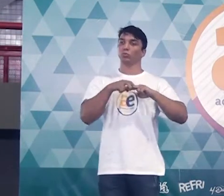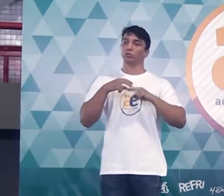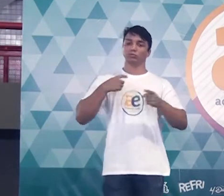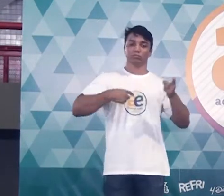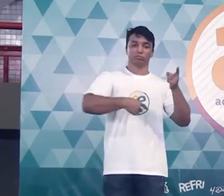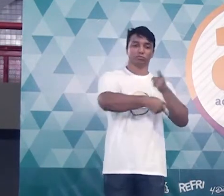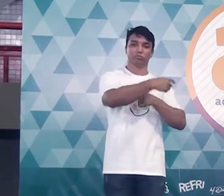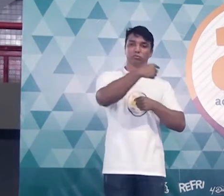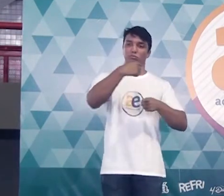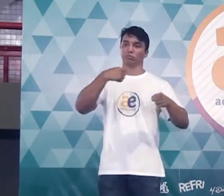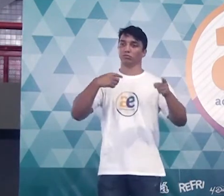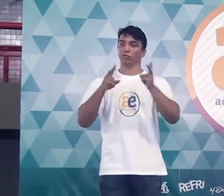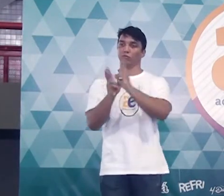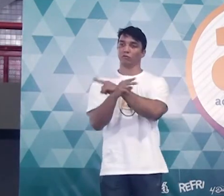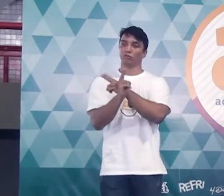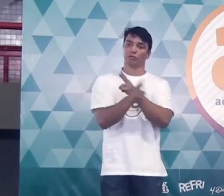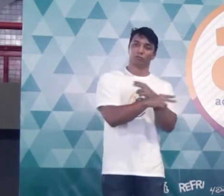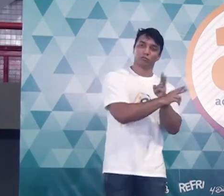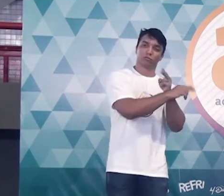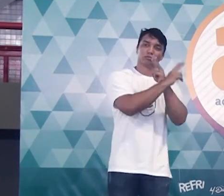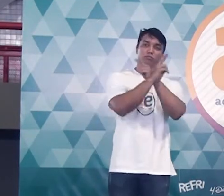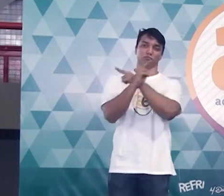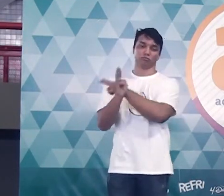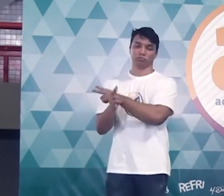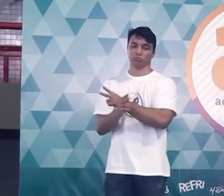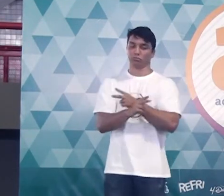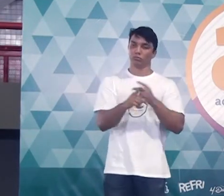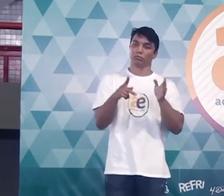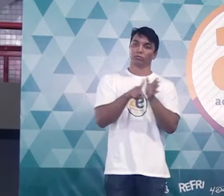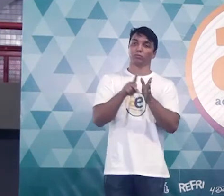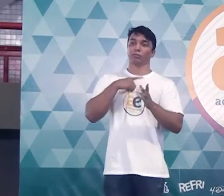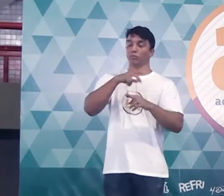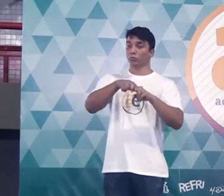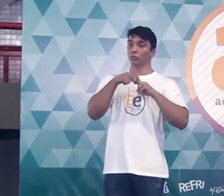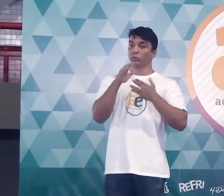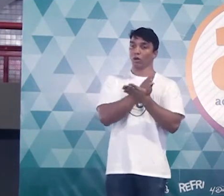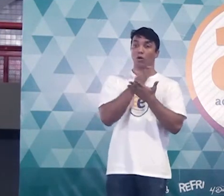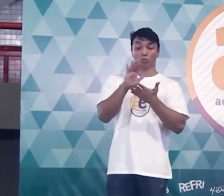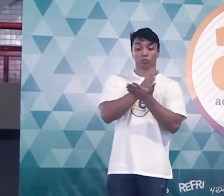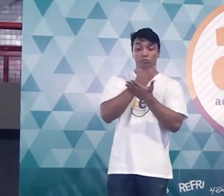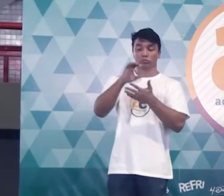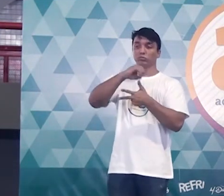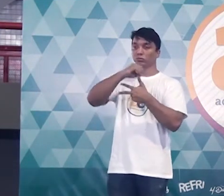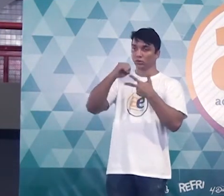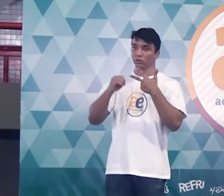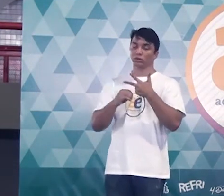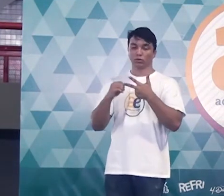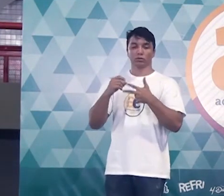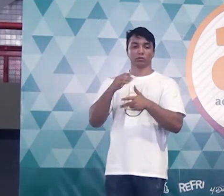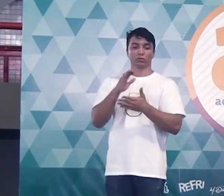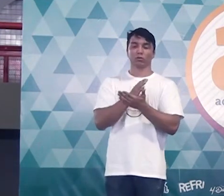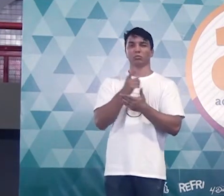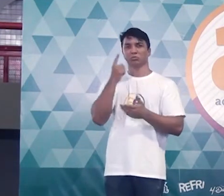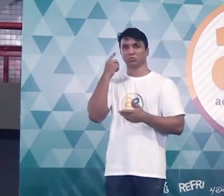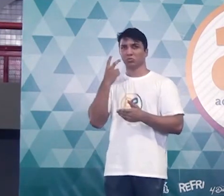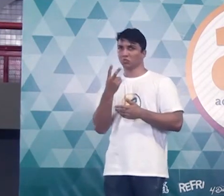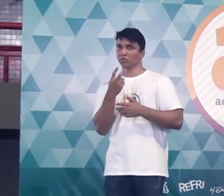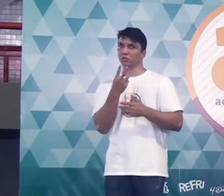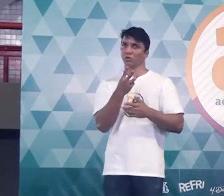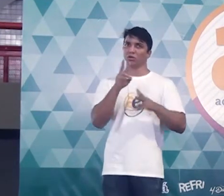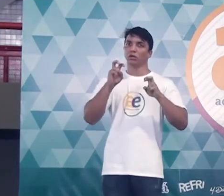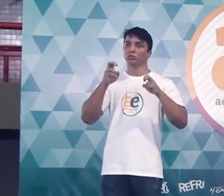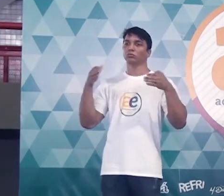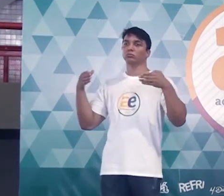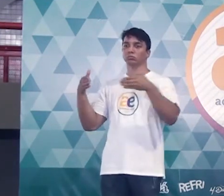tá certo? Então, isso aí já foi tema de algumas questões do Enem, algumas sim, viu, gente? 2 ou 3,